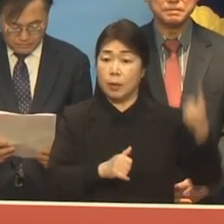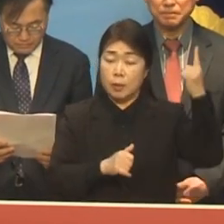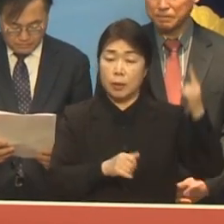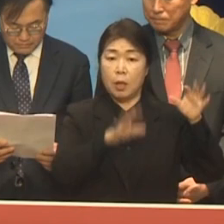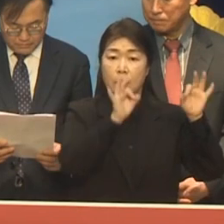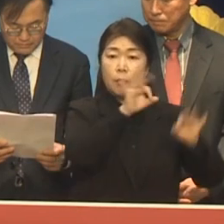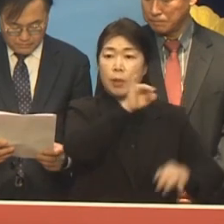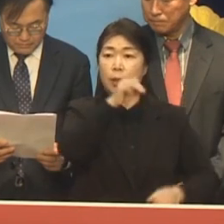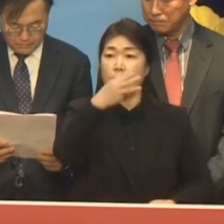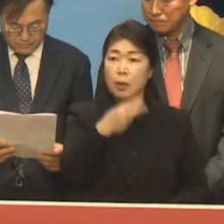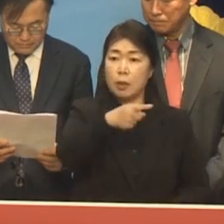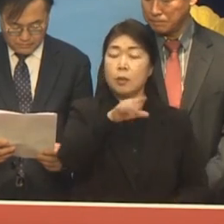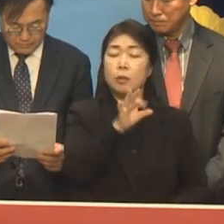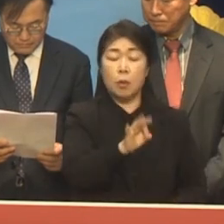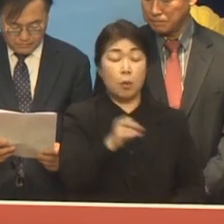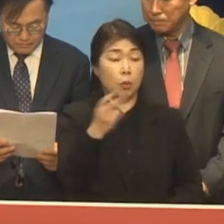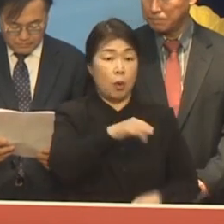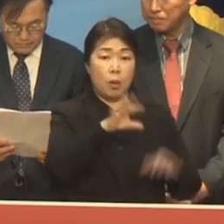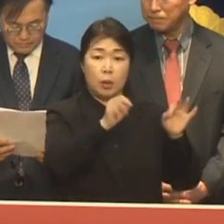김일성과 김정일에게